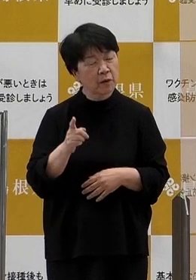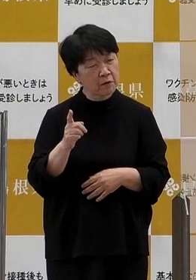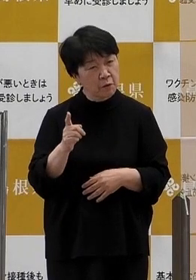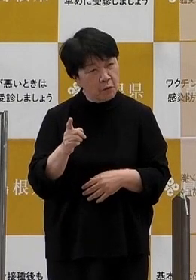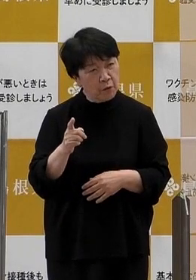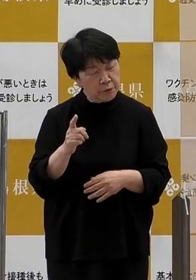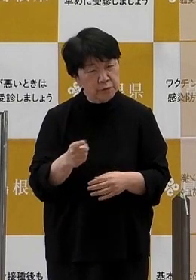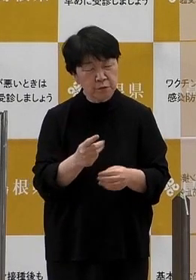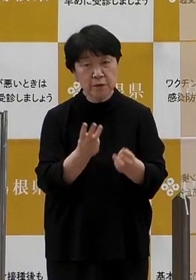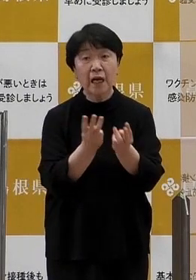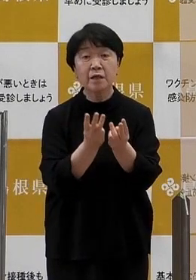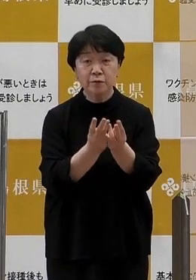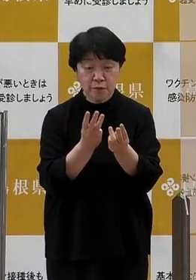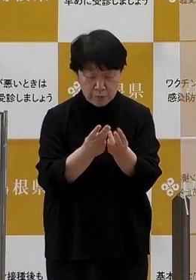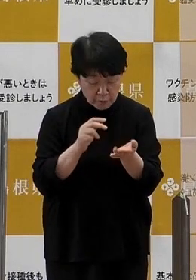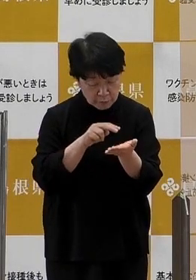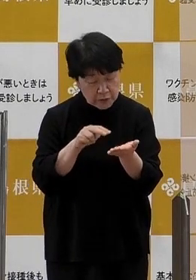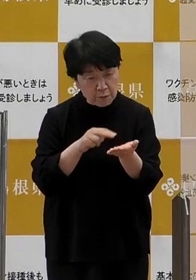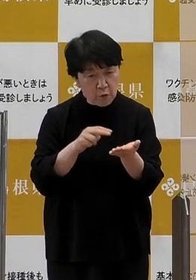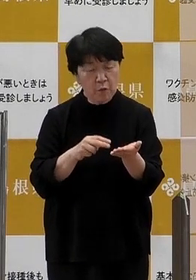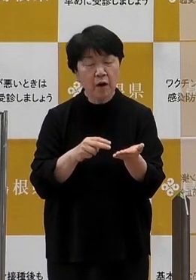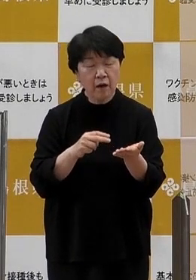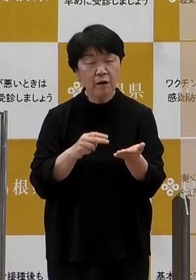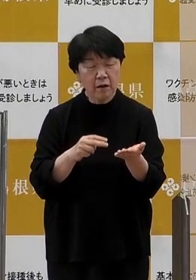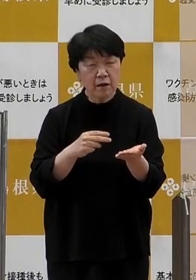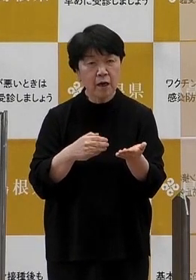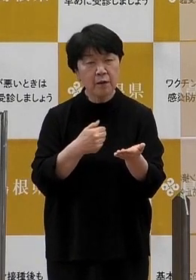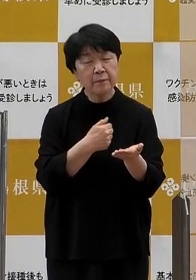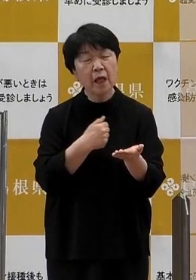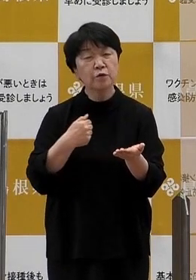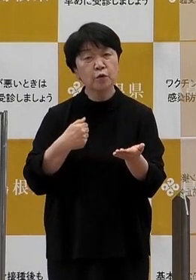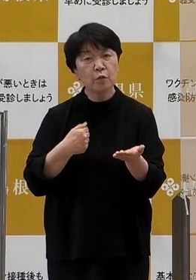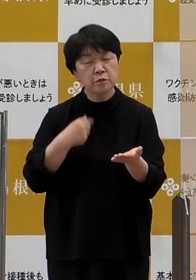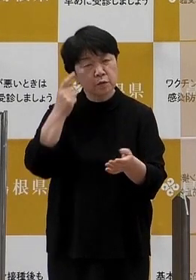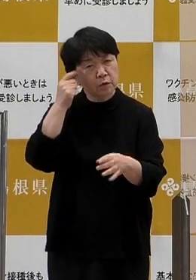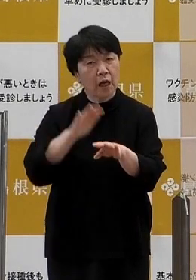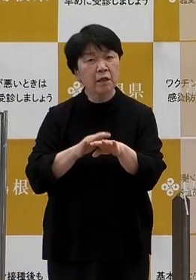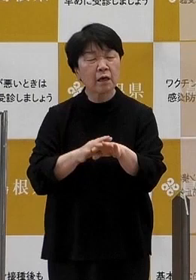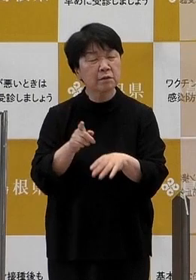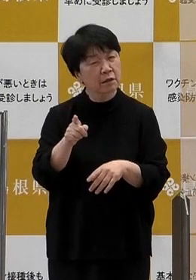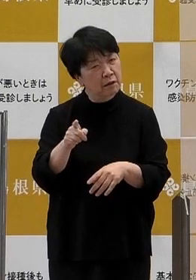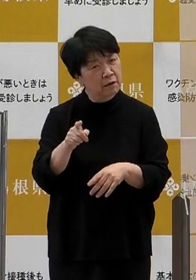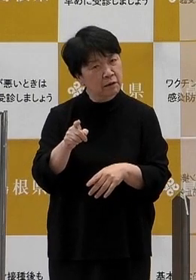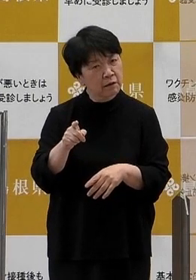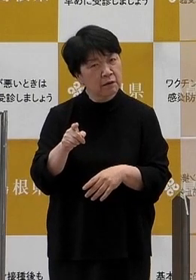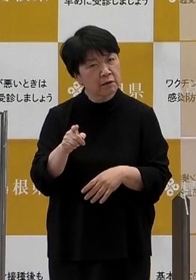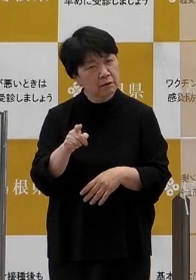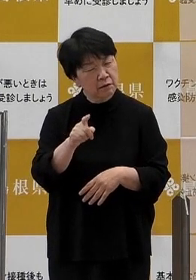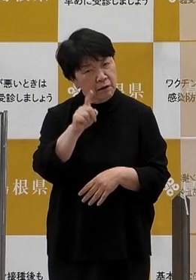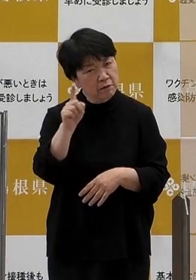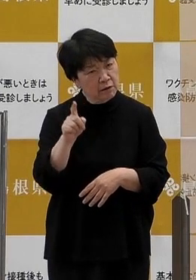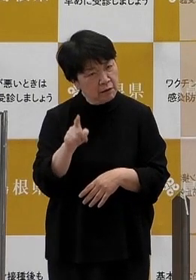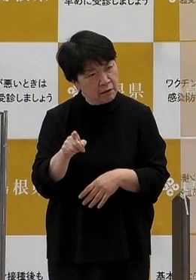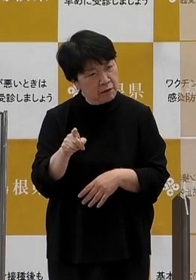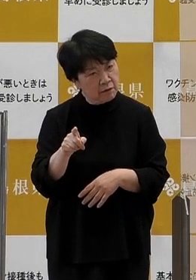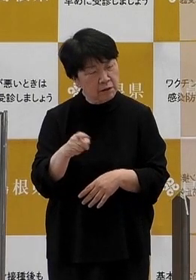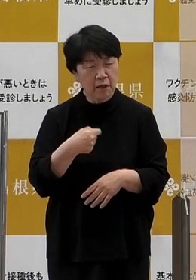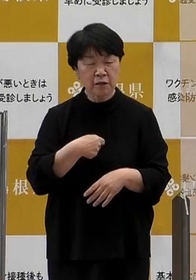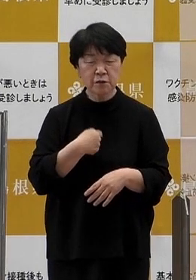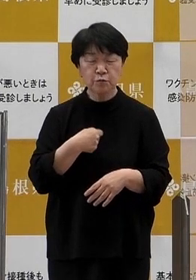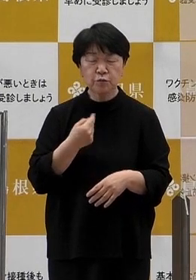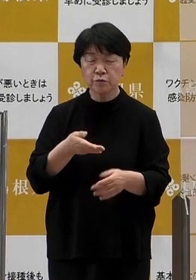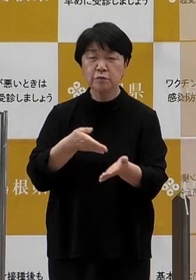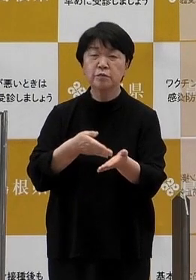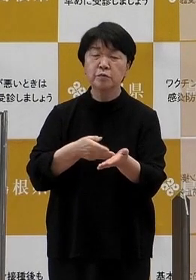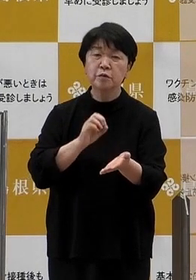こういう数字でも、まだ一時様子を見ても大丈夫でしょうって思われている方に、何を言っても厳しいんじゃ